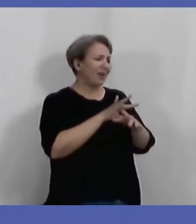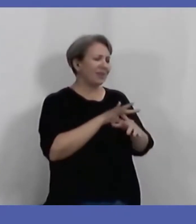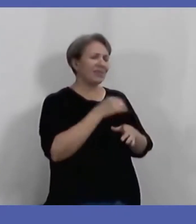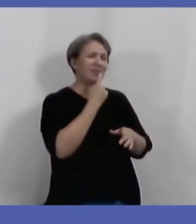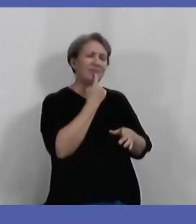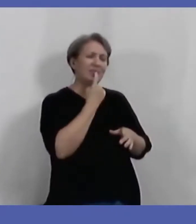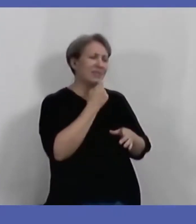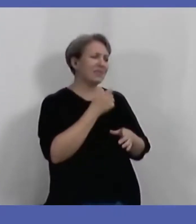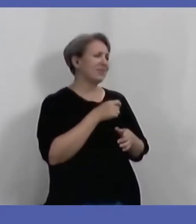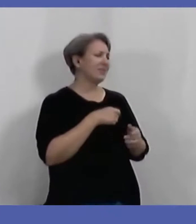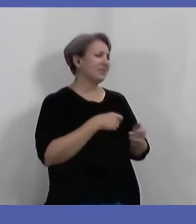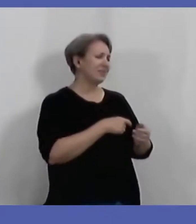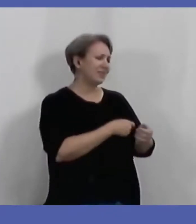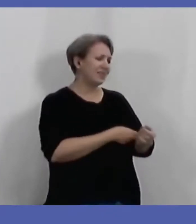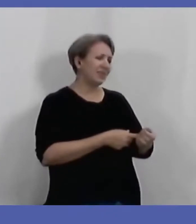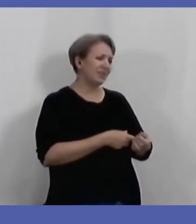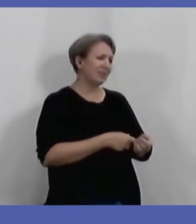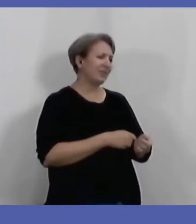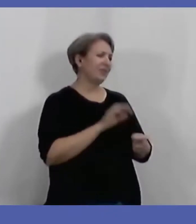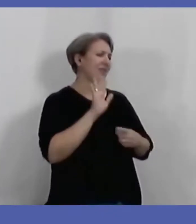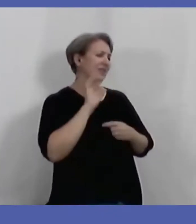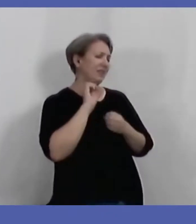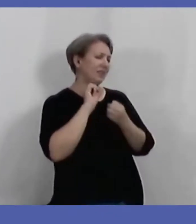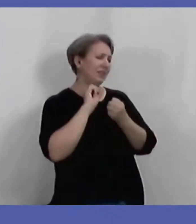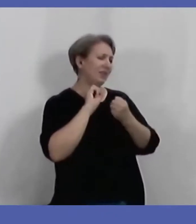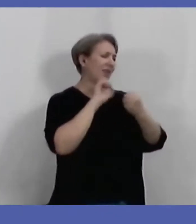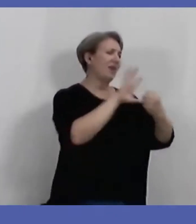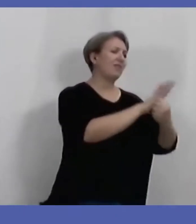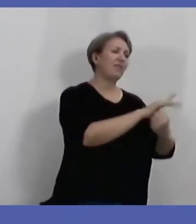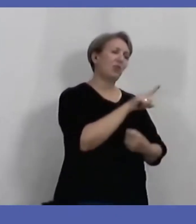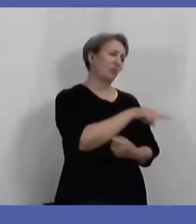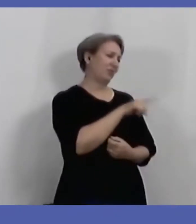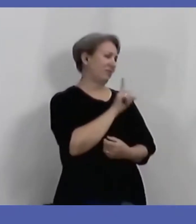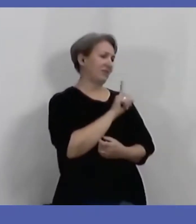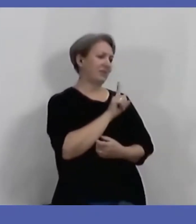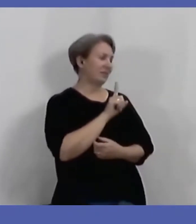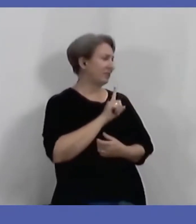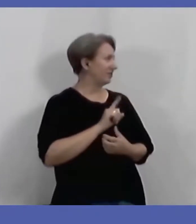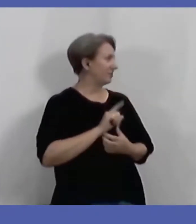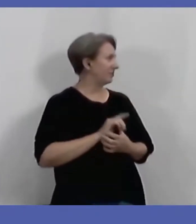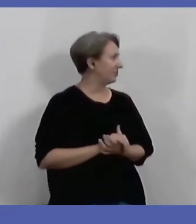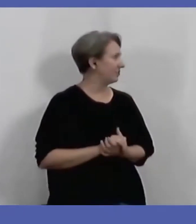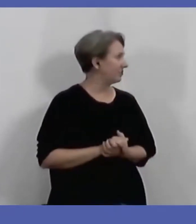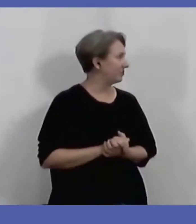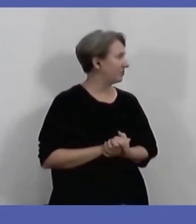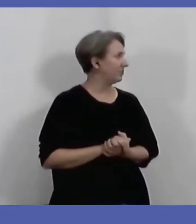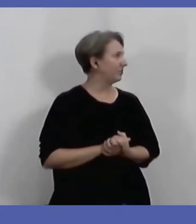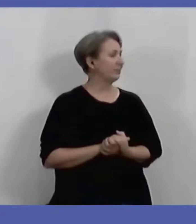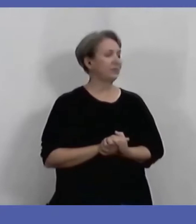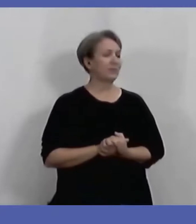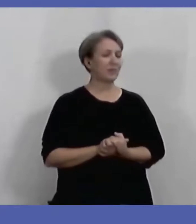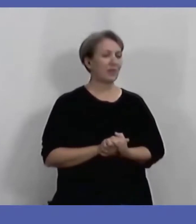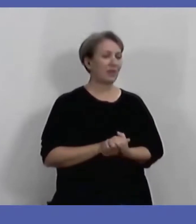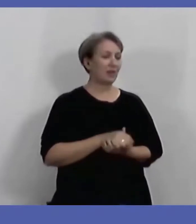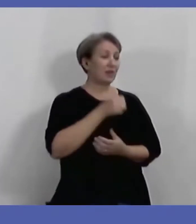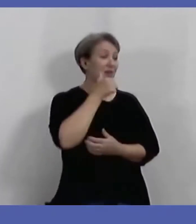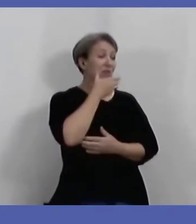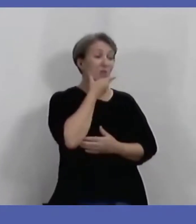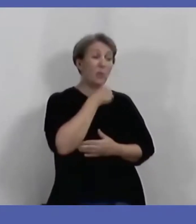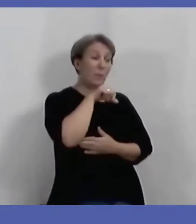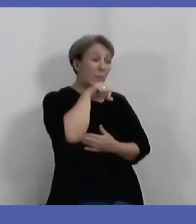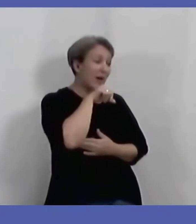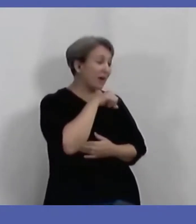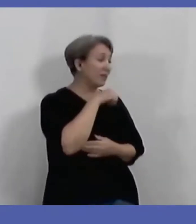fez questão de frisar que não foi carne e sangue, ou seja, não foi seu pai em carne, seu